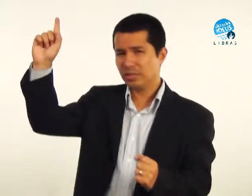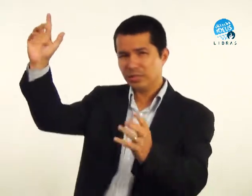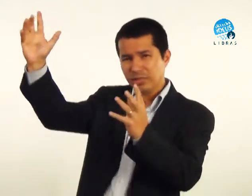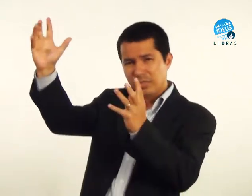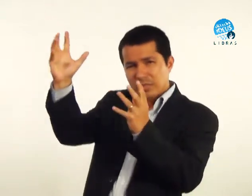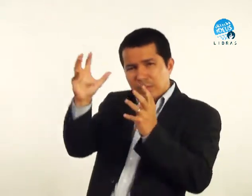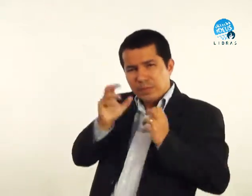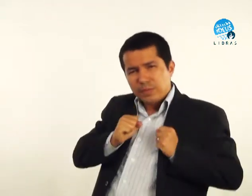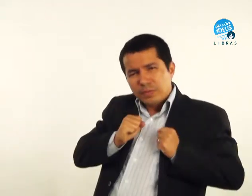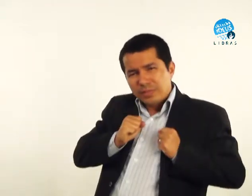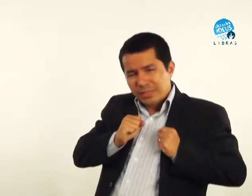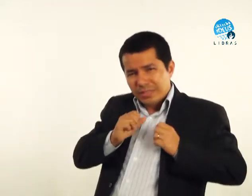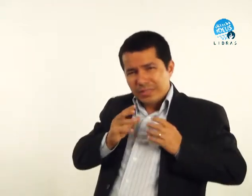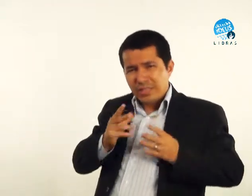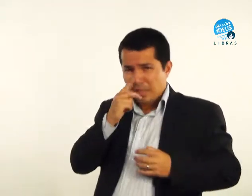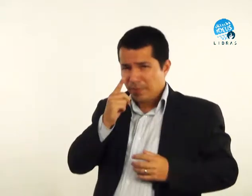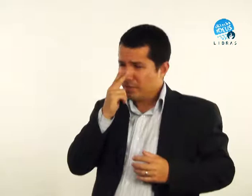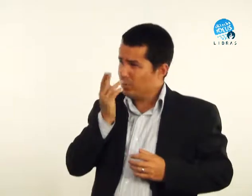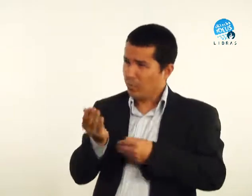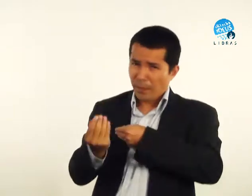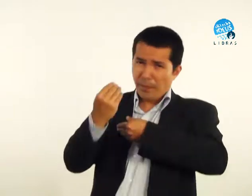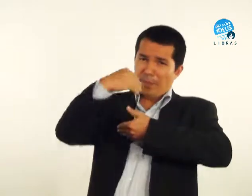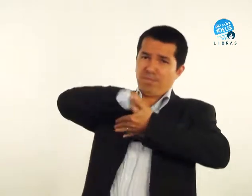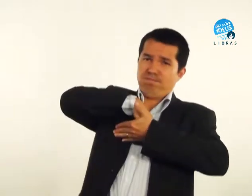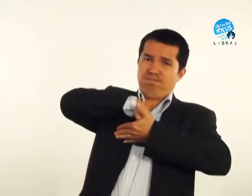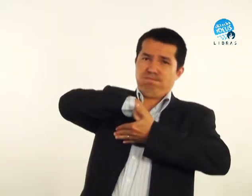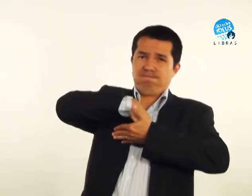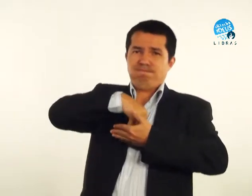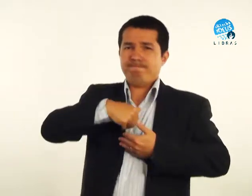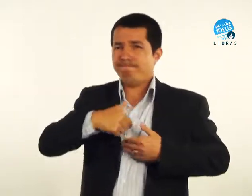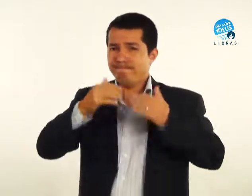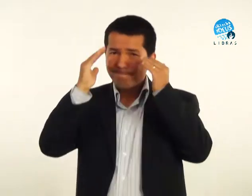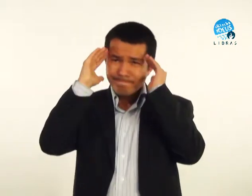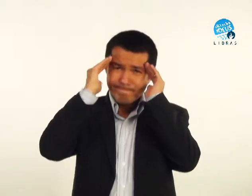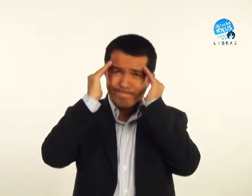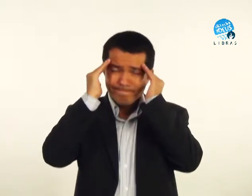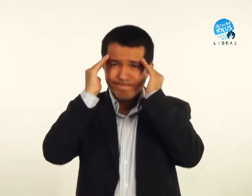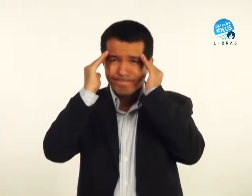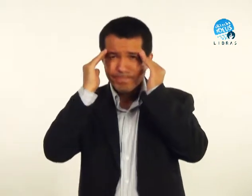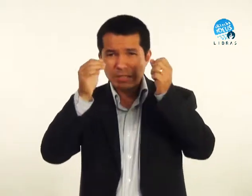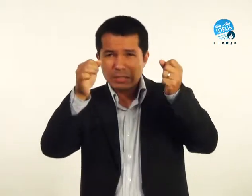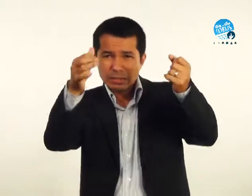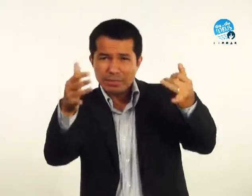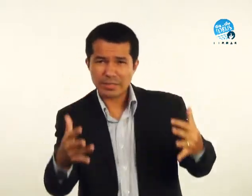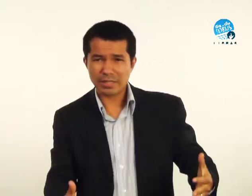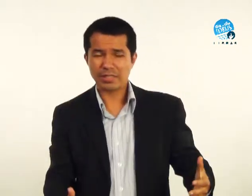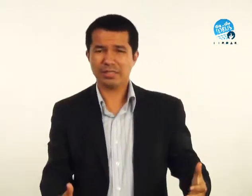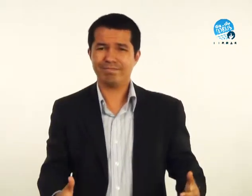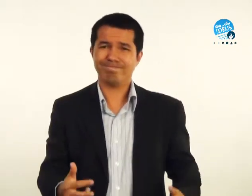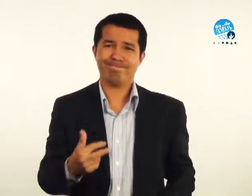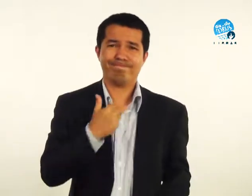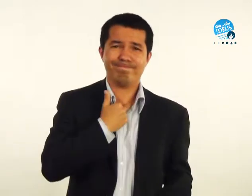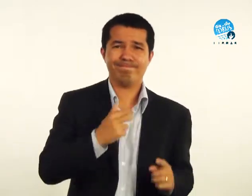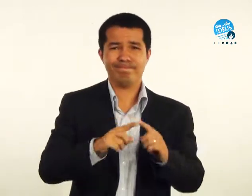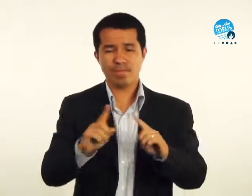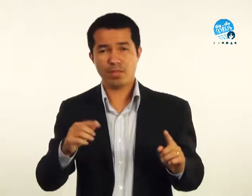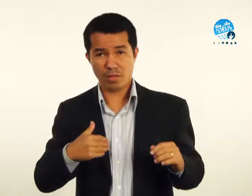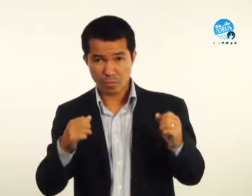de Deus, que eu não consigo explicar, que eu não consigo entender, mas que eu